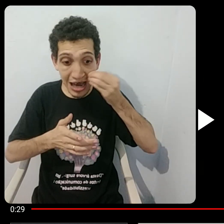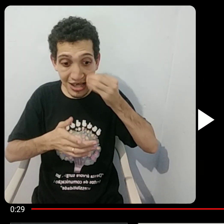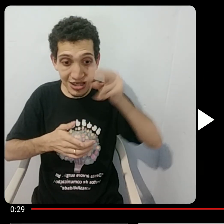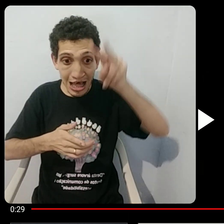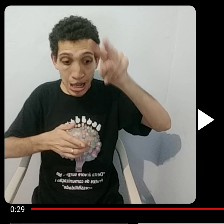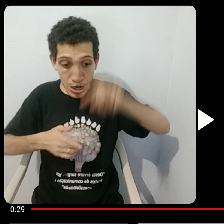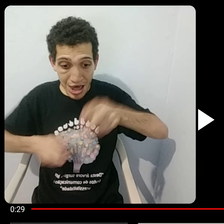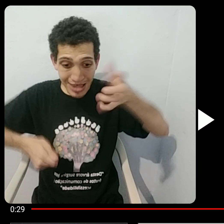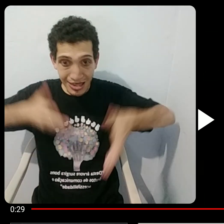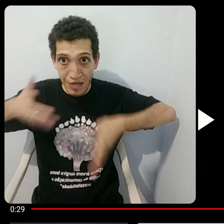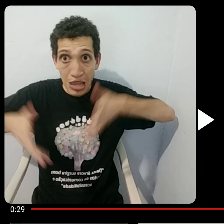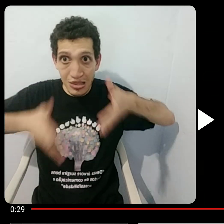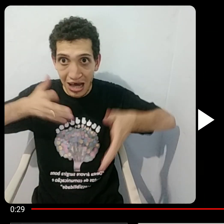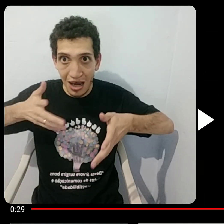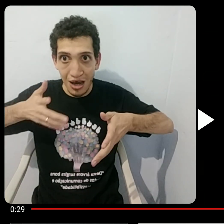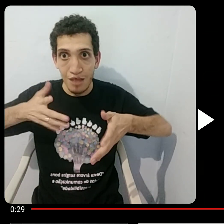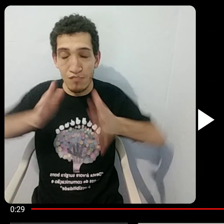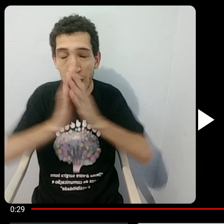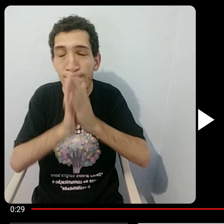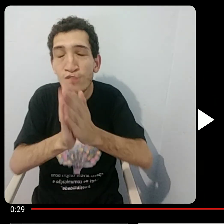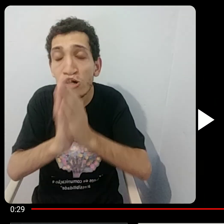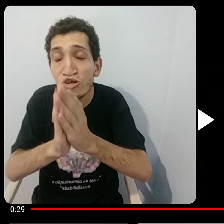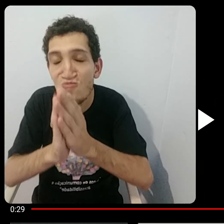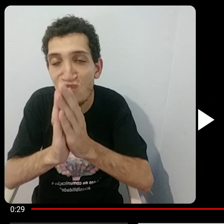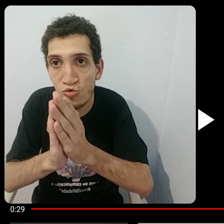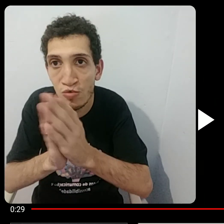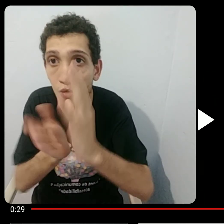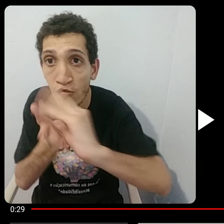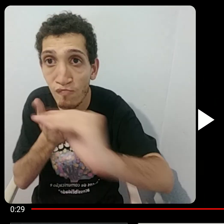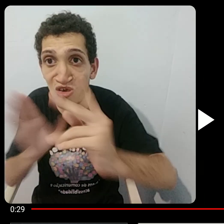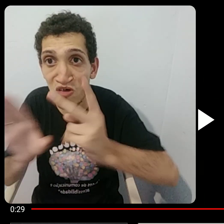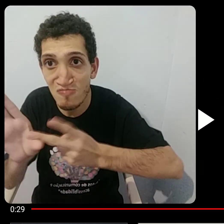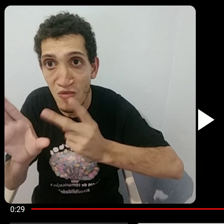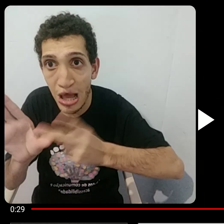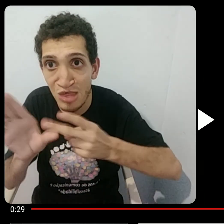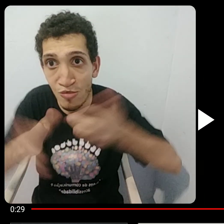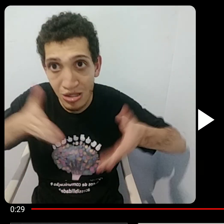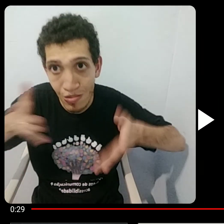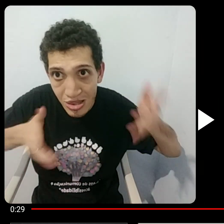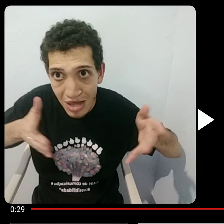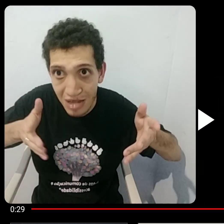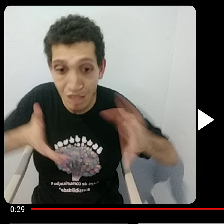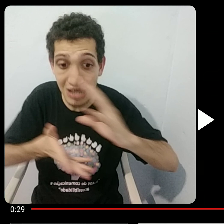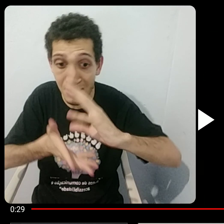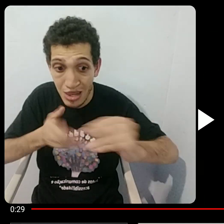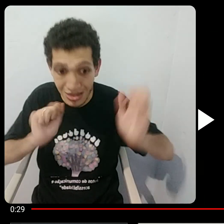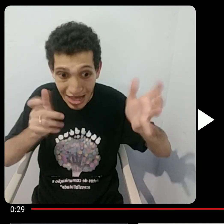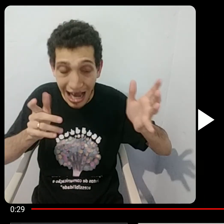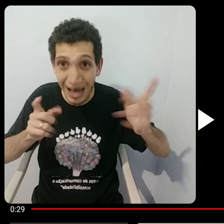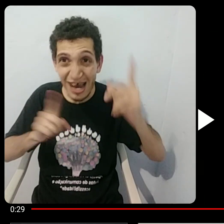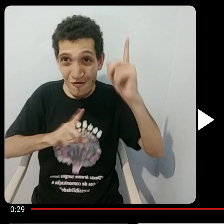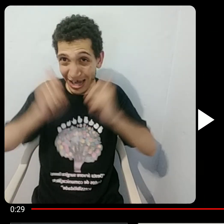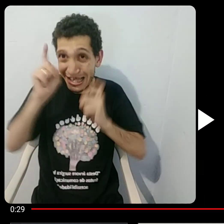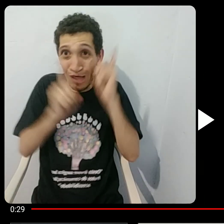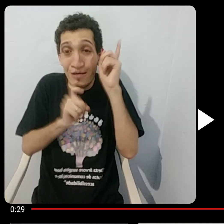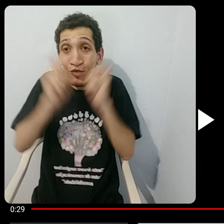aí ler e sinalizar. Pelo amor de Deus, não copia o bimodalismo na hora de finalizar. Você vai finalizar fazendo expressão